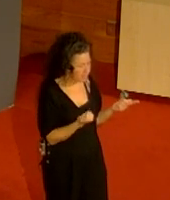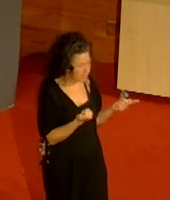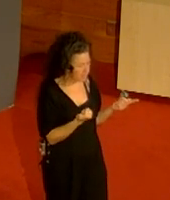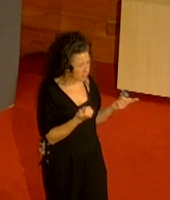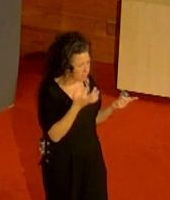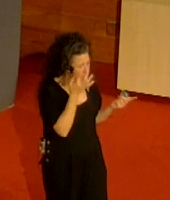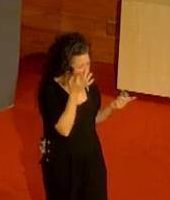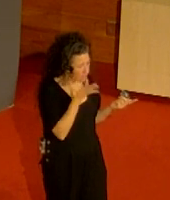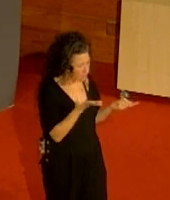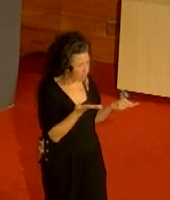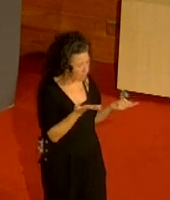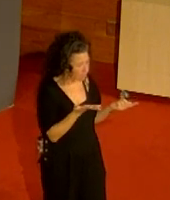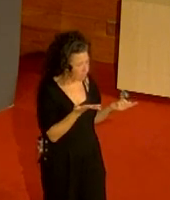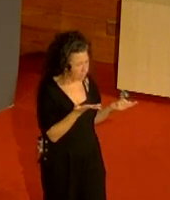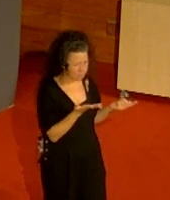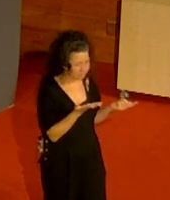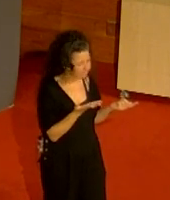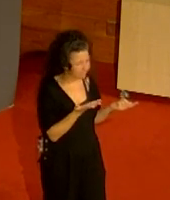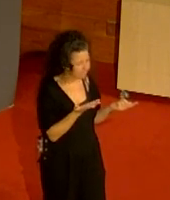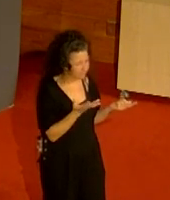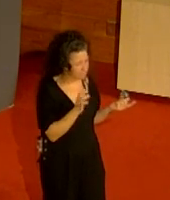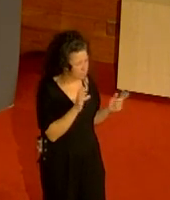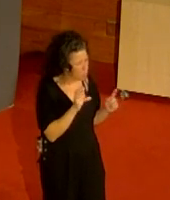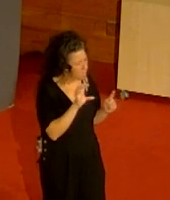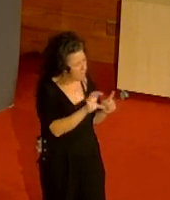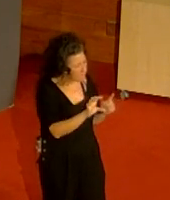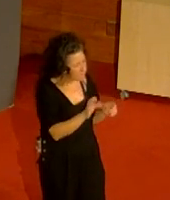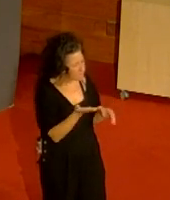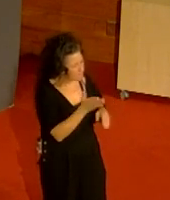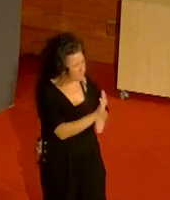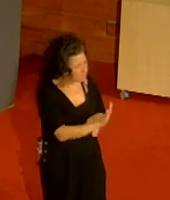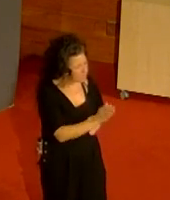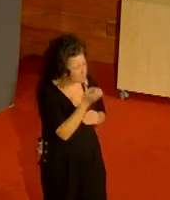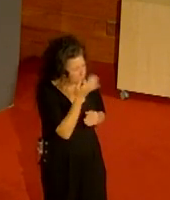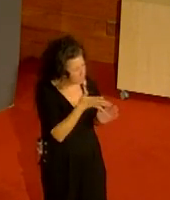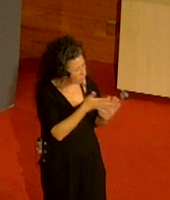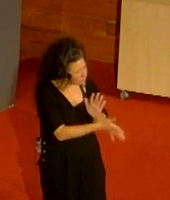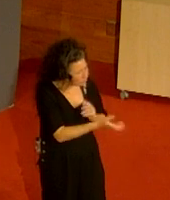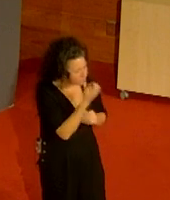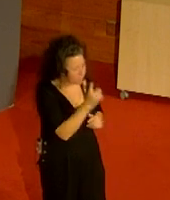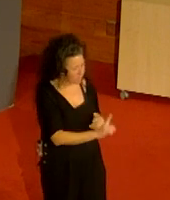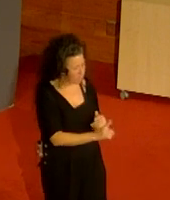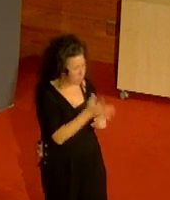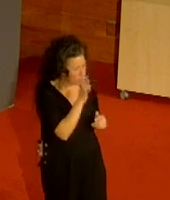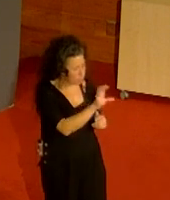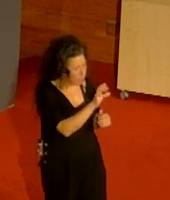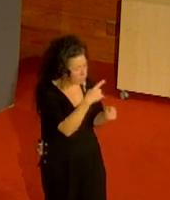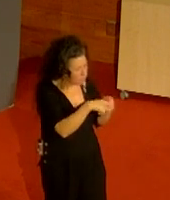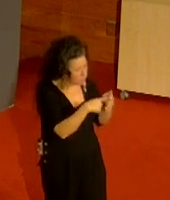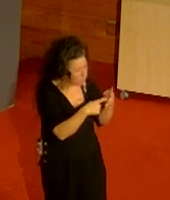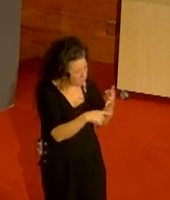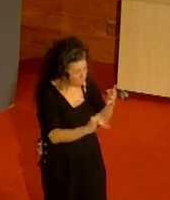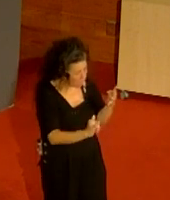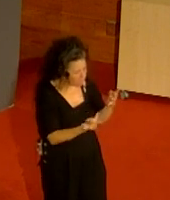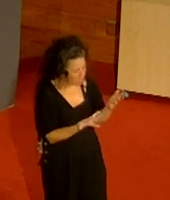pero no estoy haciendo una buena representación del país en el que estoy. Que me parece un país que tiene esto, esto, esto. No lo estoy representando,